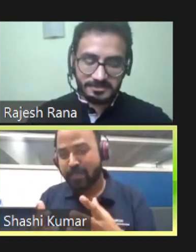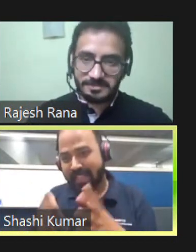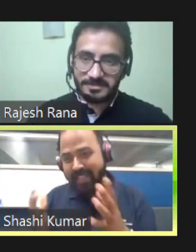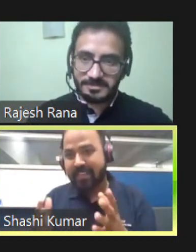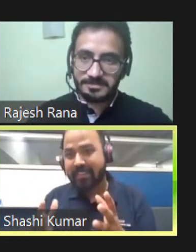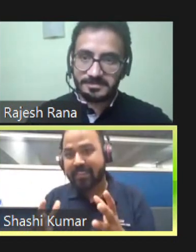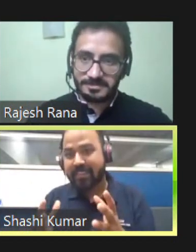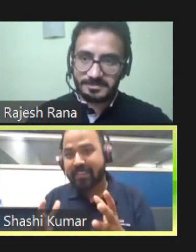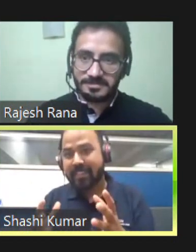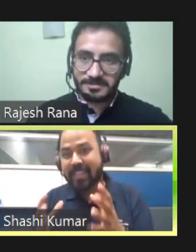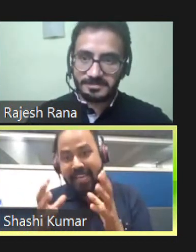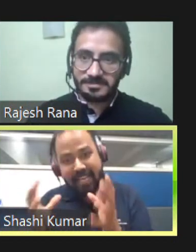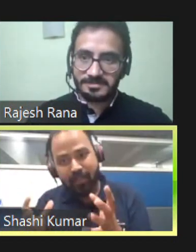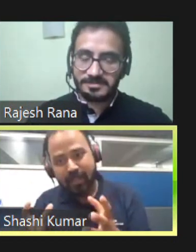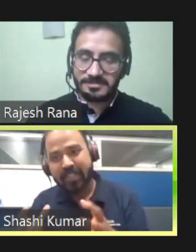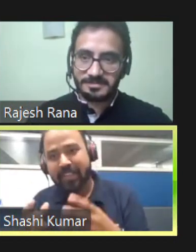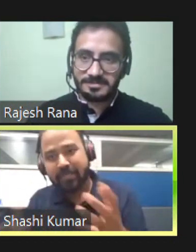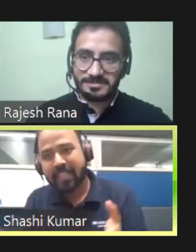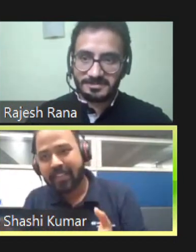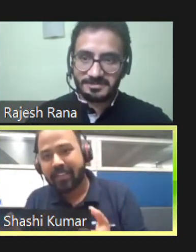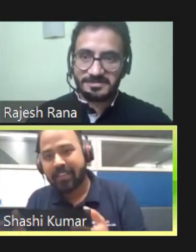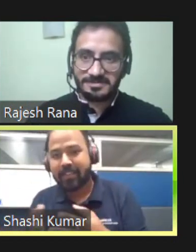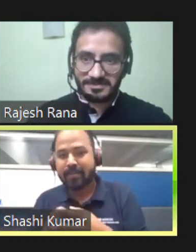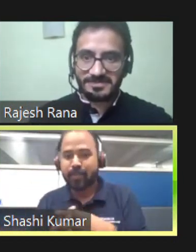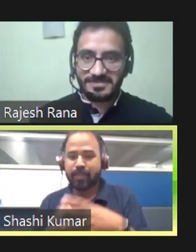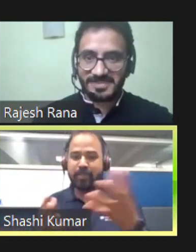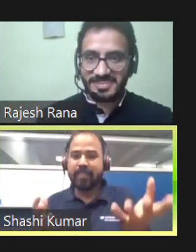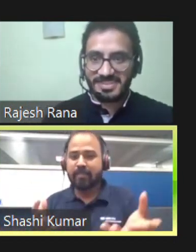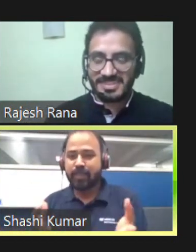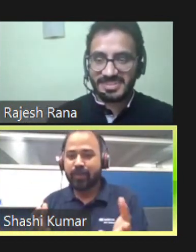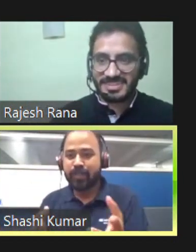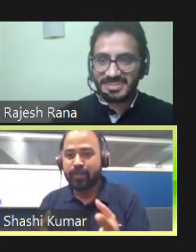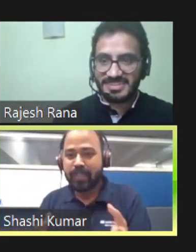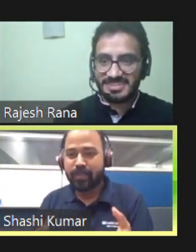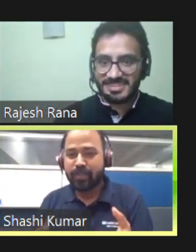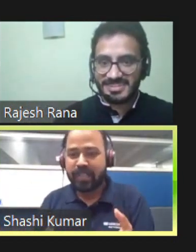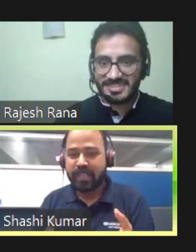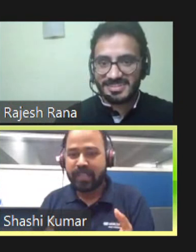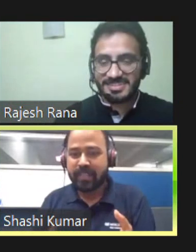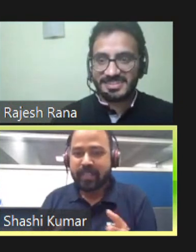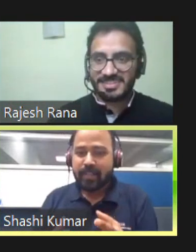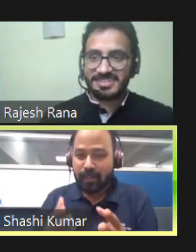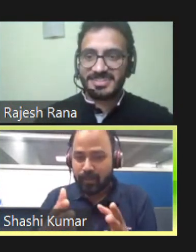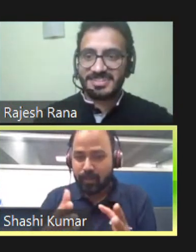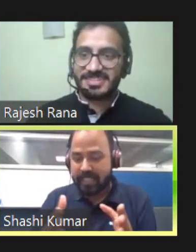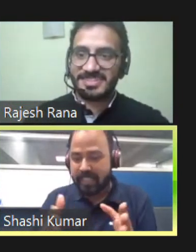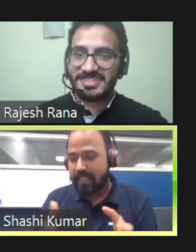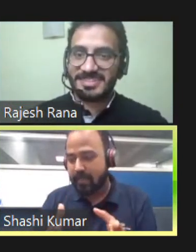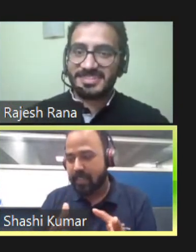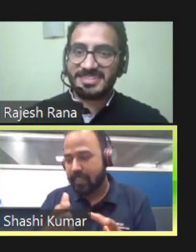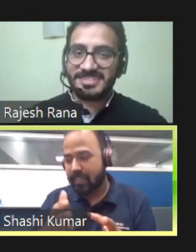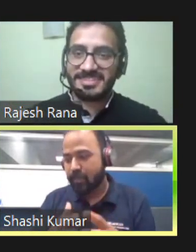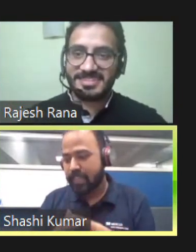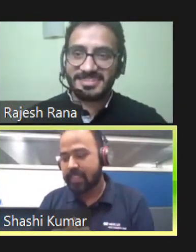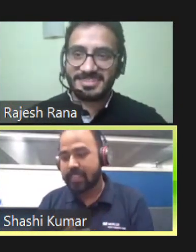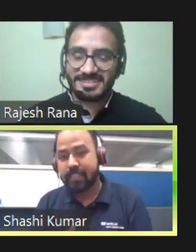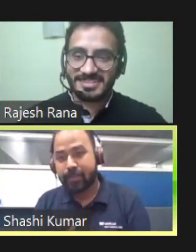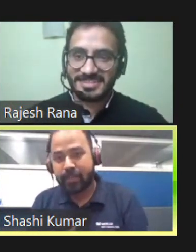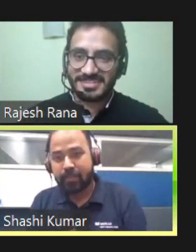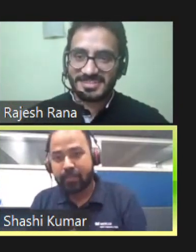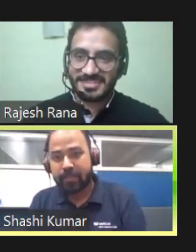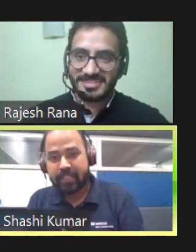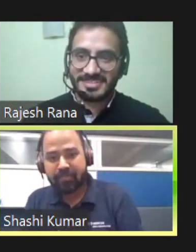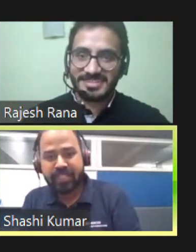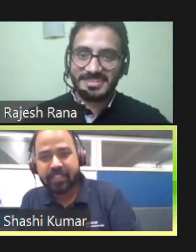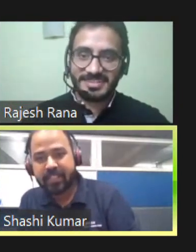होते हैं। तो मैं यही कह रहा था कि साइन लैंग्वेज में गाने भी हैं। अगर आप सोशल मीडिया में जाओगे तो देखोगे, और जो नीचे वाली इमेज है वो ऐसे किसी